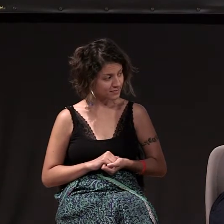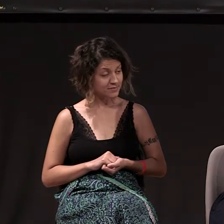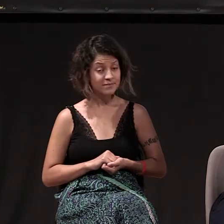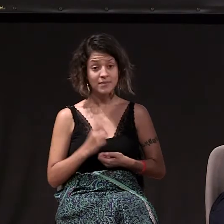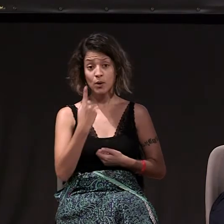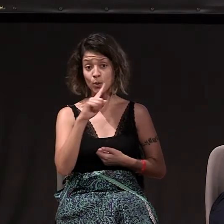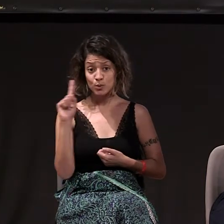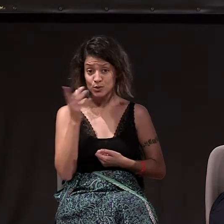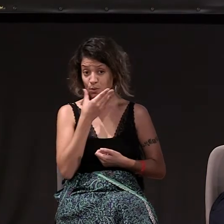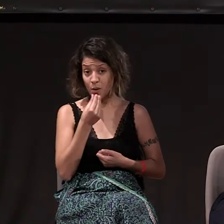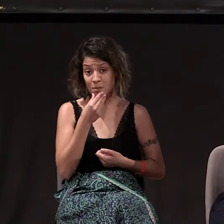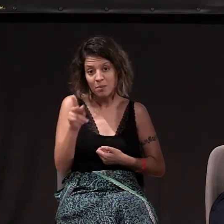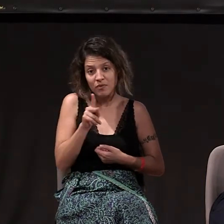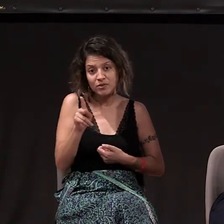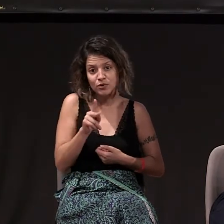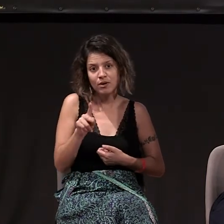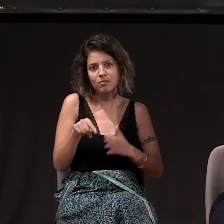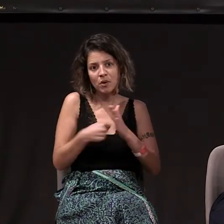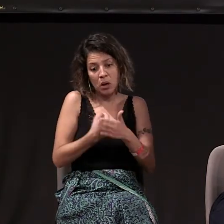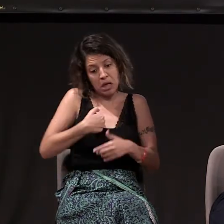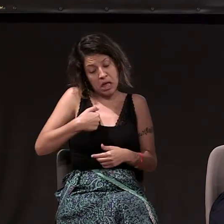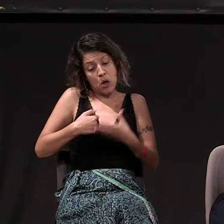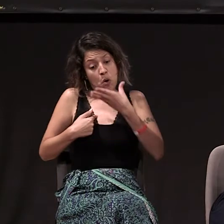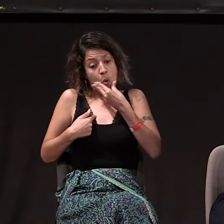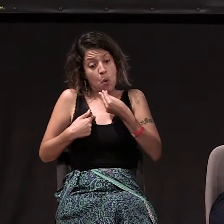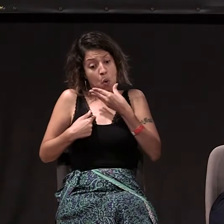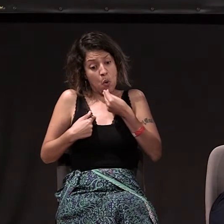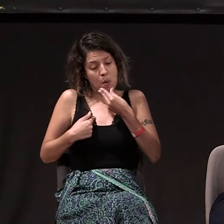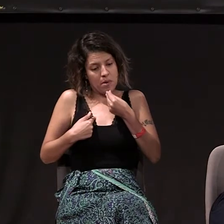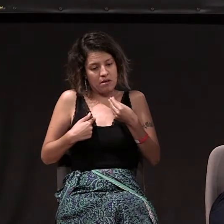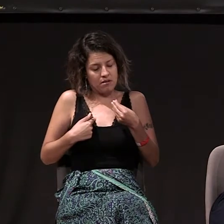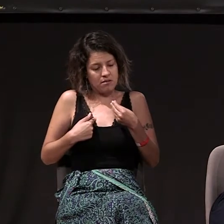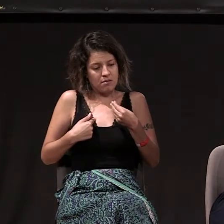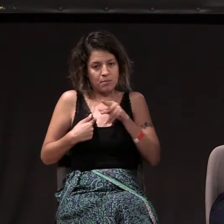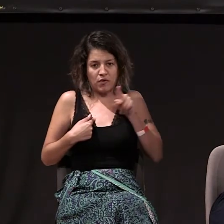o professor, que diz, como eu posso trabalhar sendo professor da menina, né?